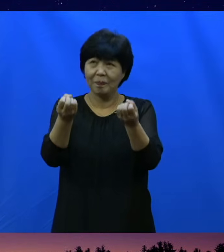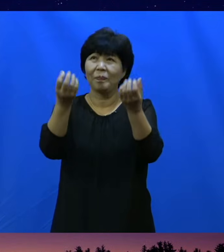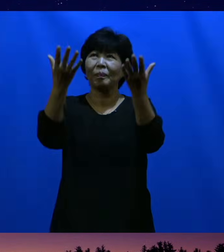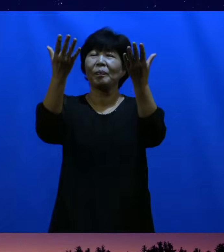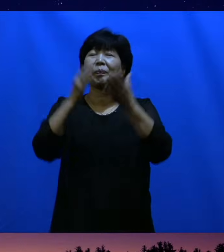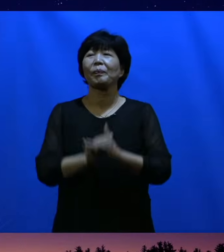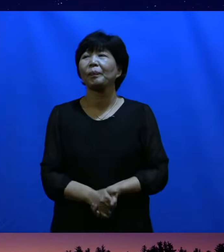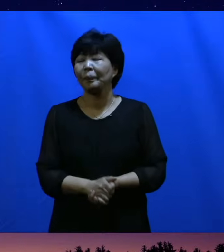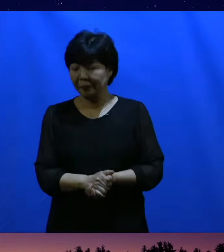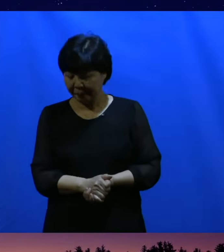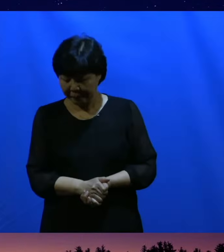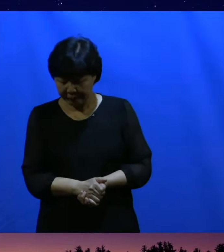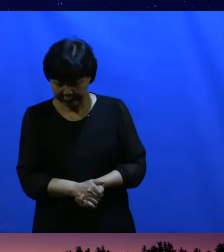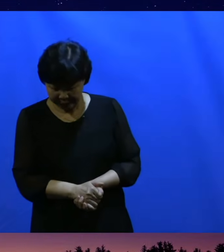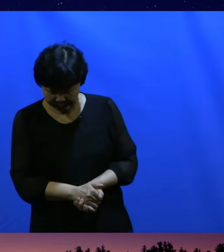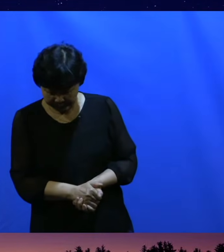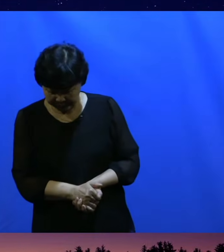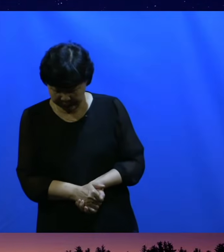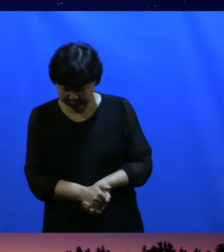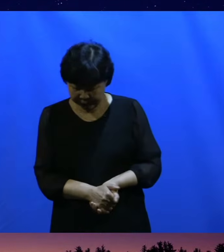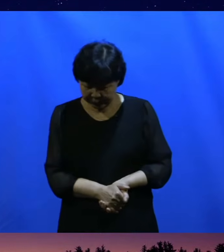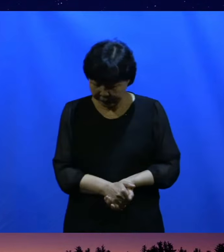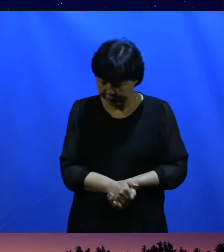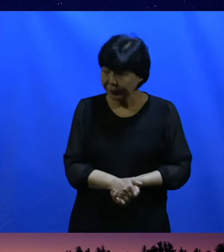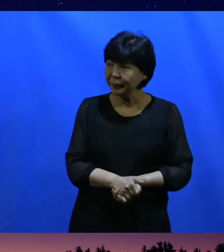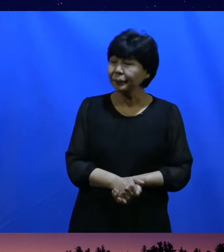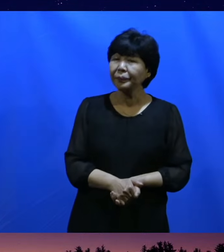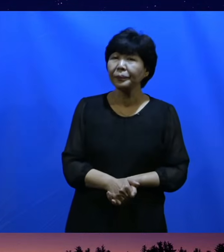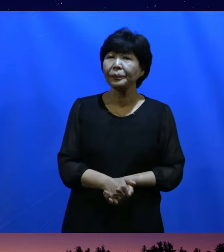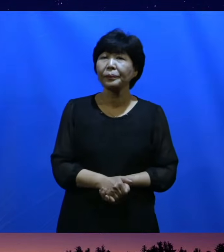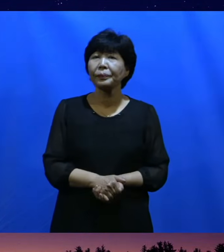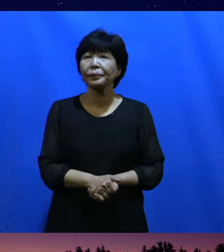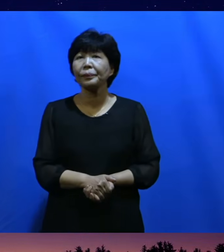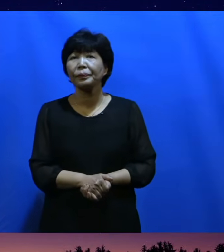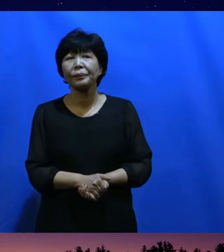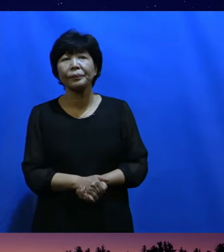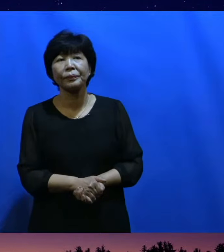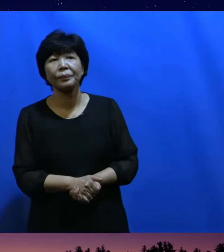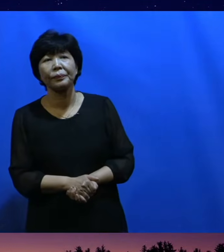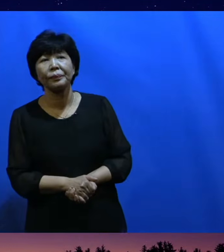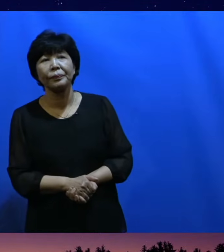허무한 시절 지날 때 421장 찬양하면서 기도하며 나가겠습니다.